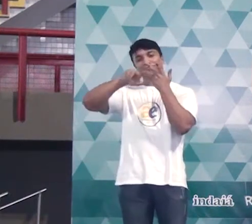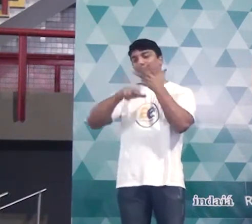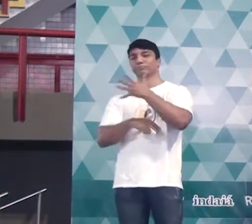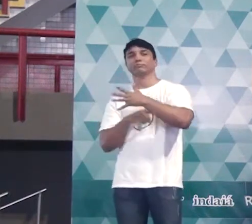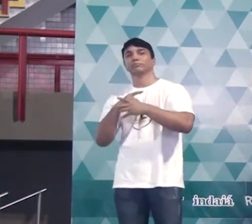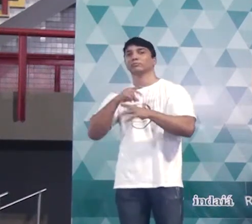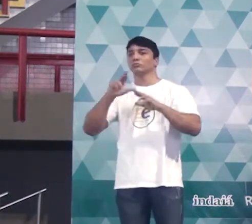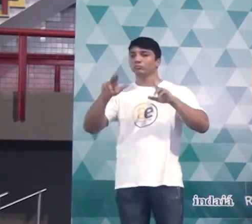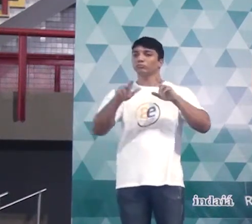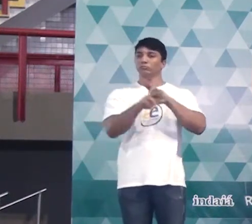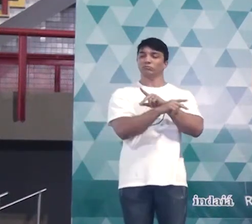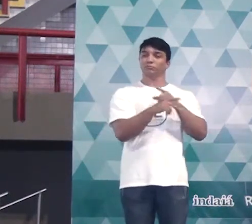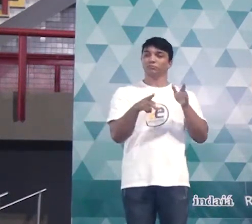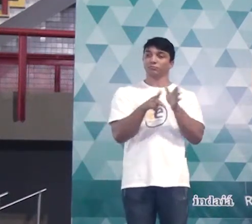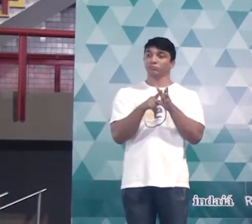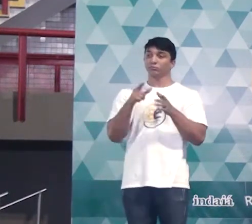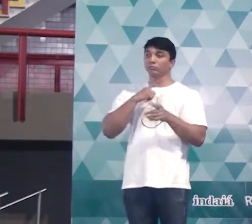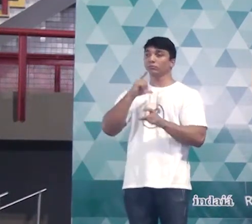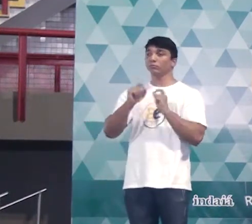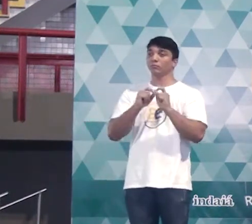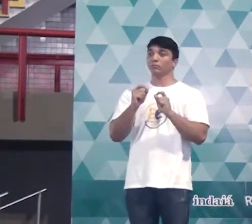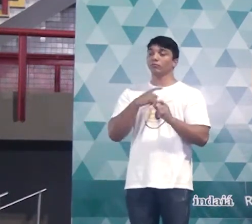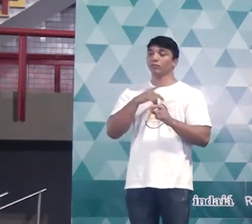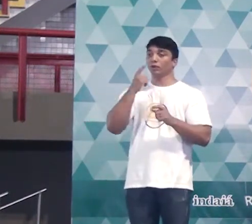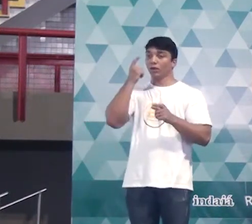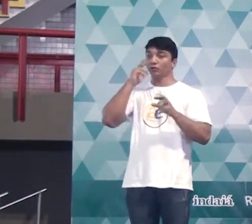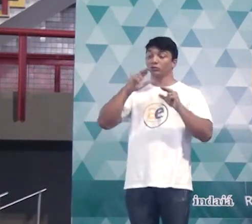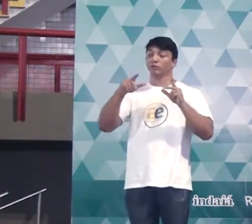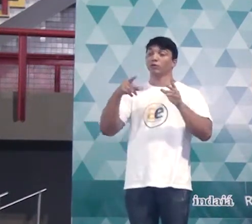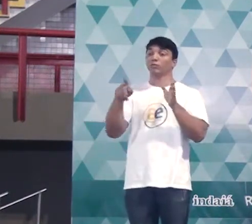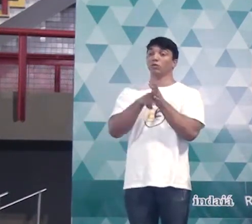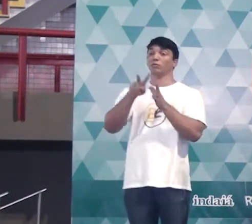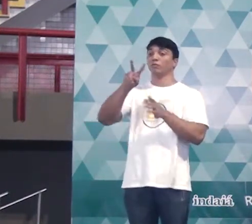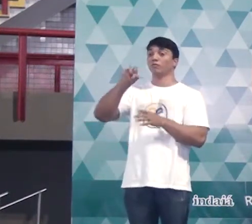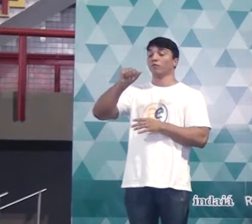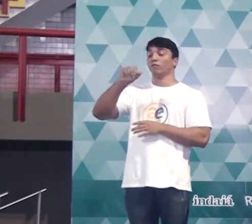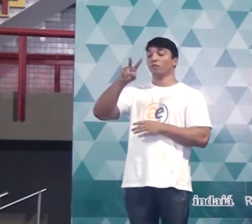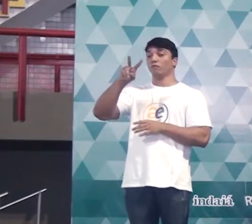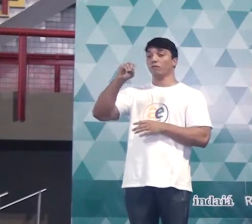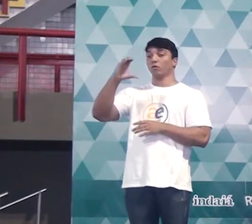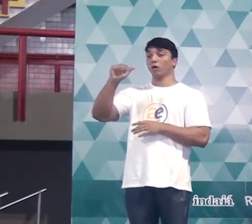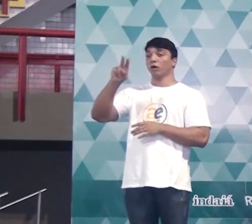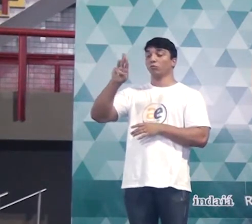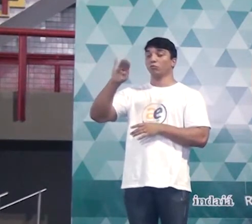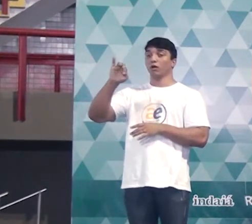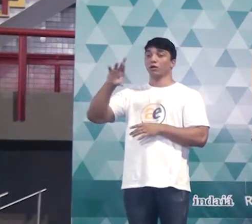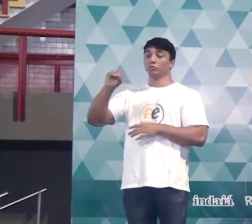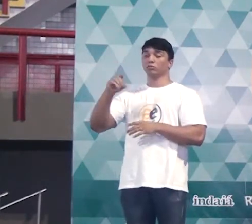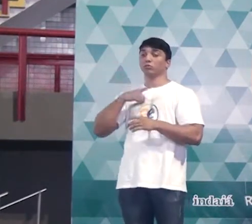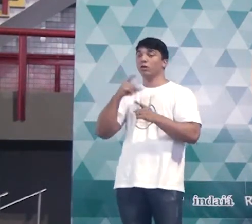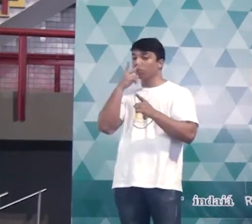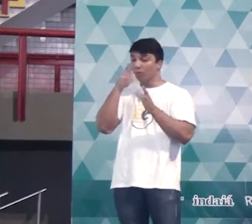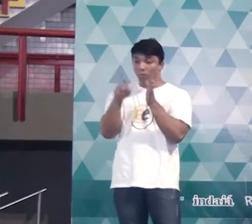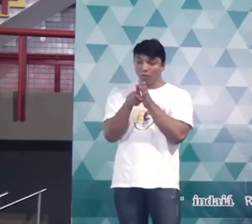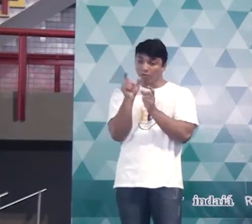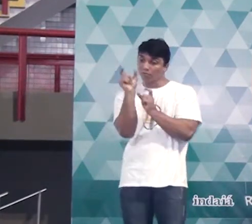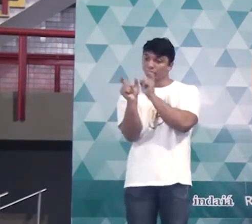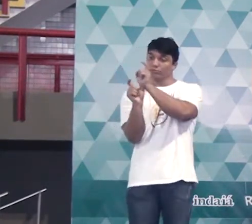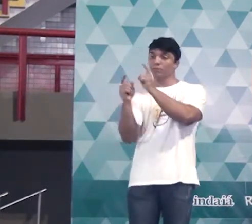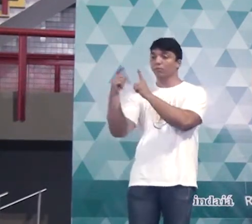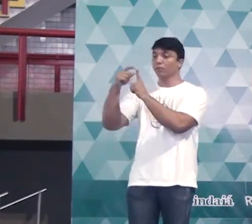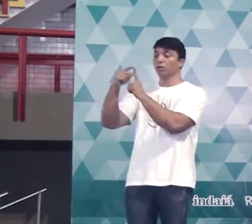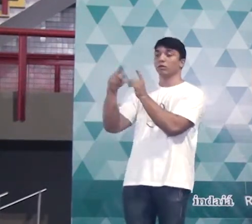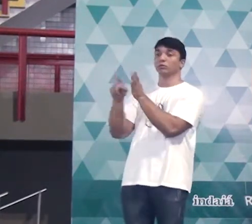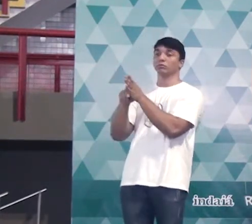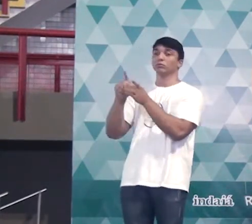diferença lexical. O que é a diferença lexical? Diferença de vocabulário, diferença na palavra. Há também a